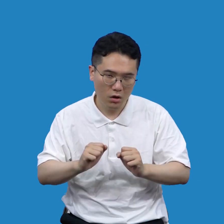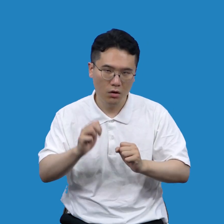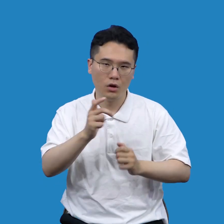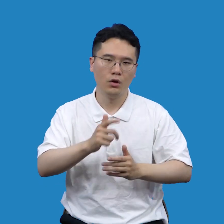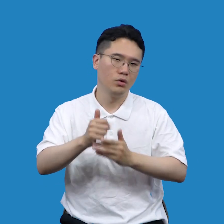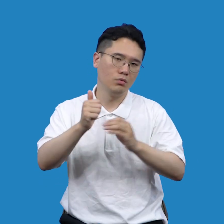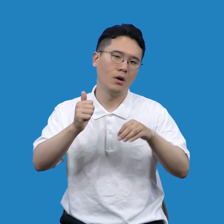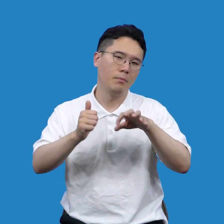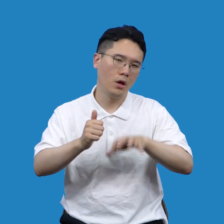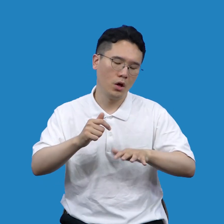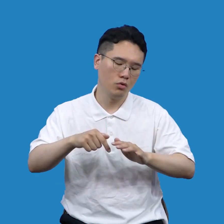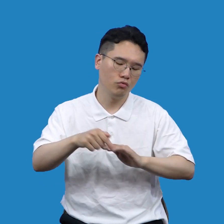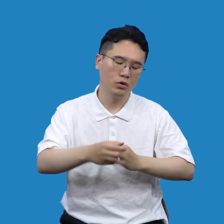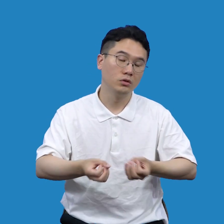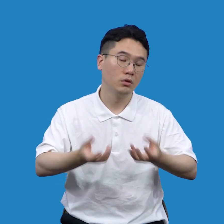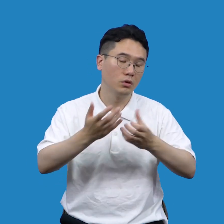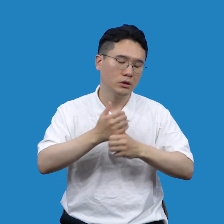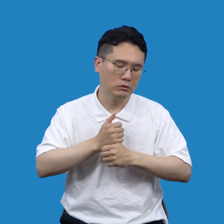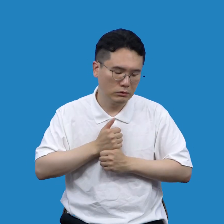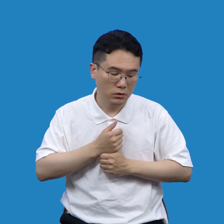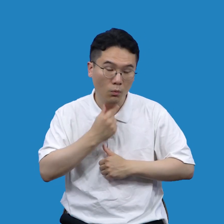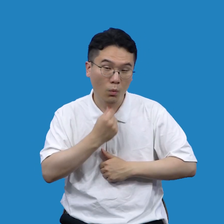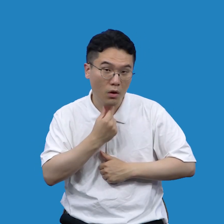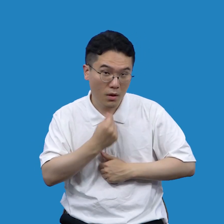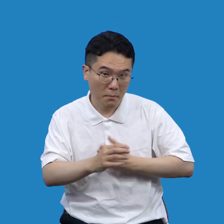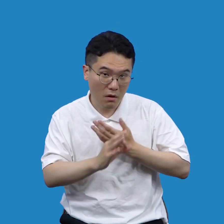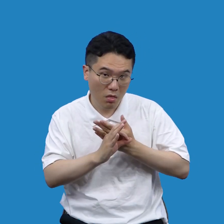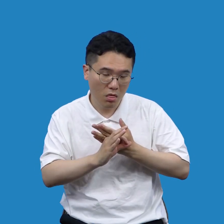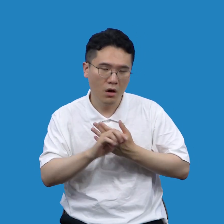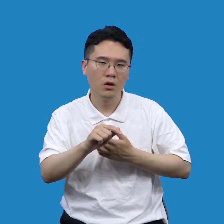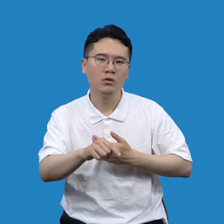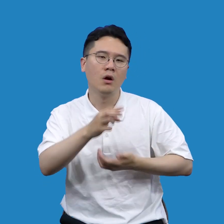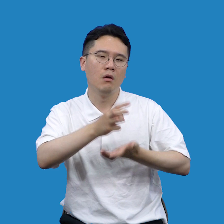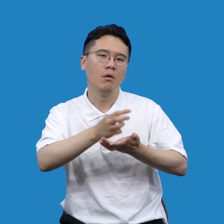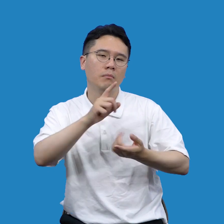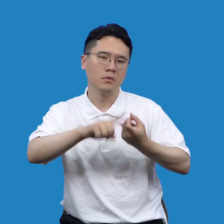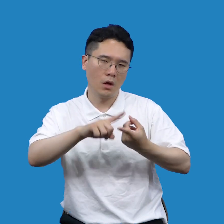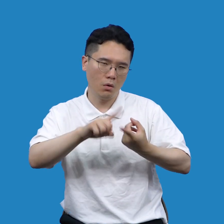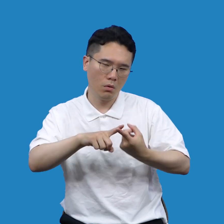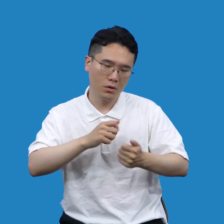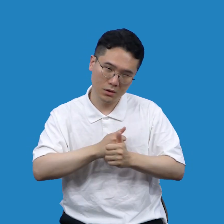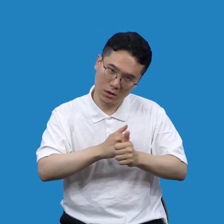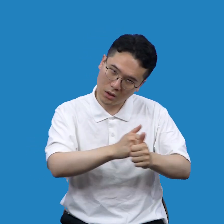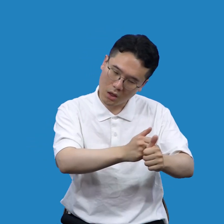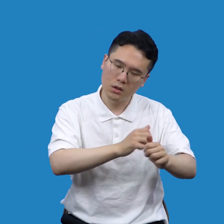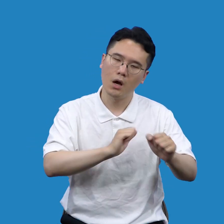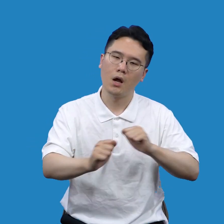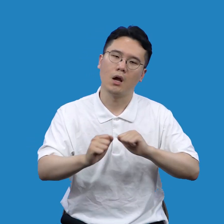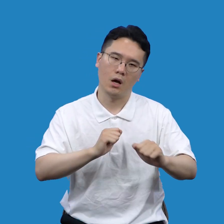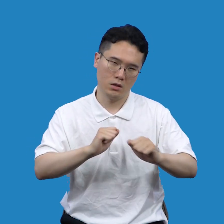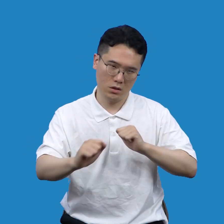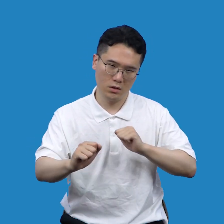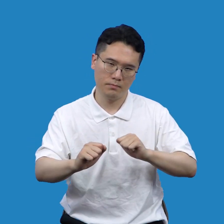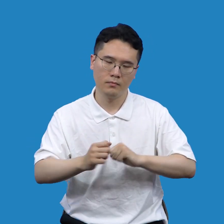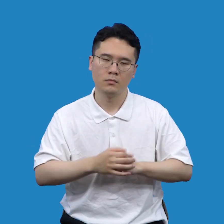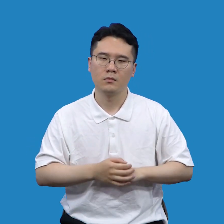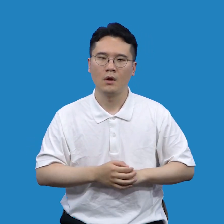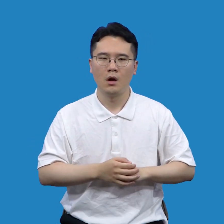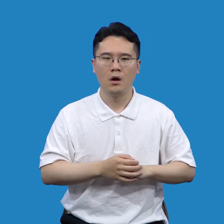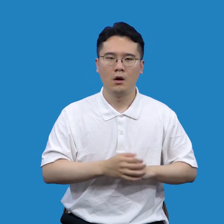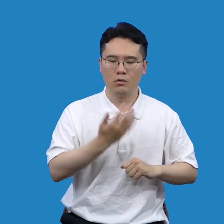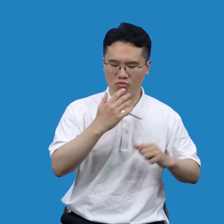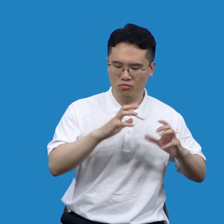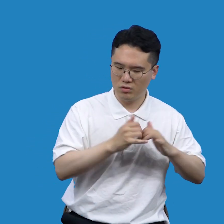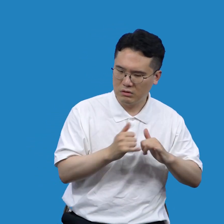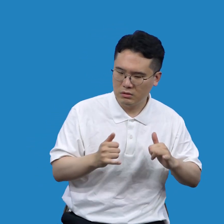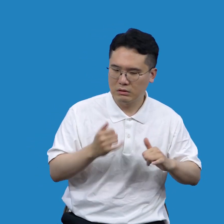여호와 앞에 유월절을 지키고자 하면 유월절 율례대로 그 규례를 따라 행할지니 거류민에게나